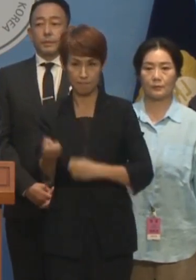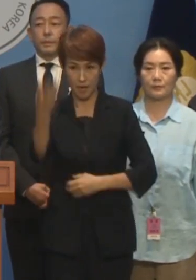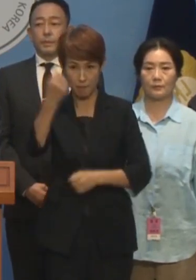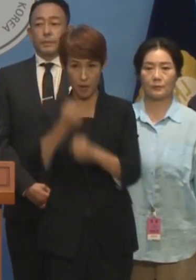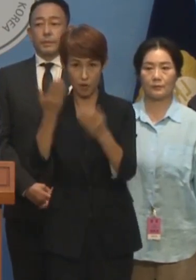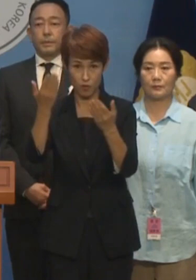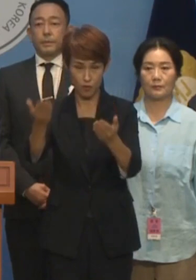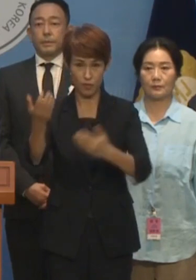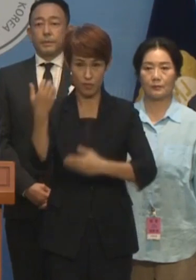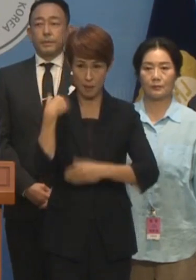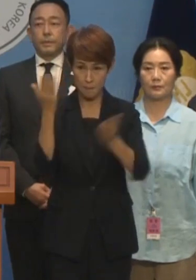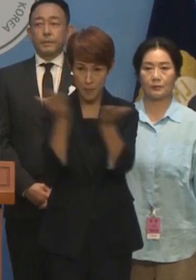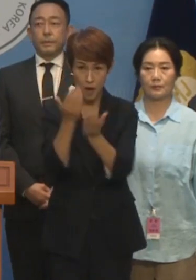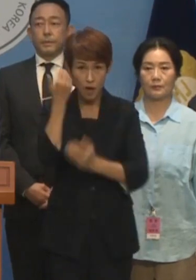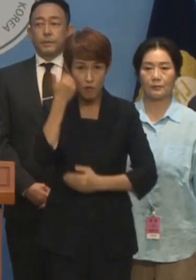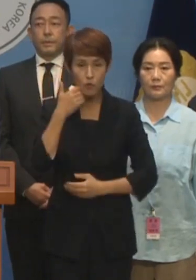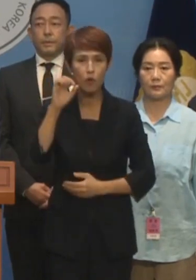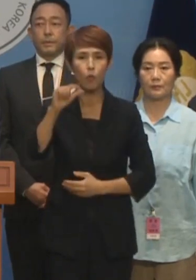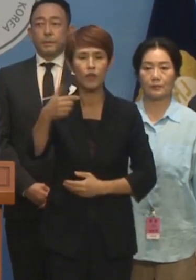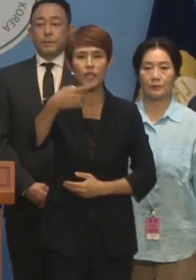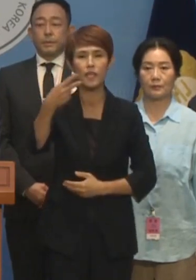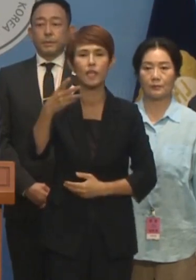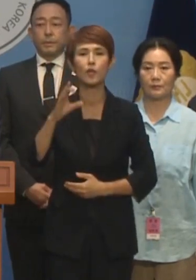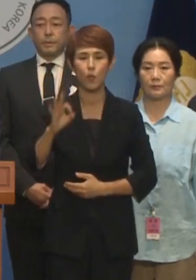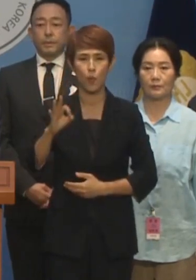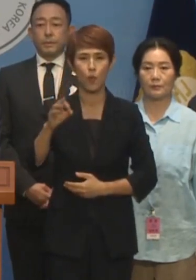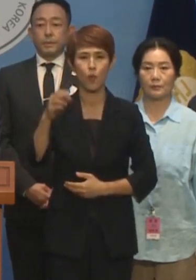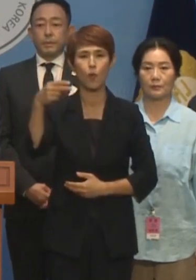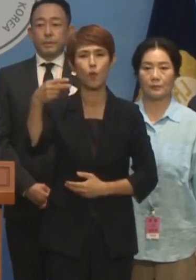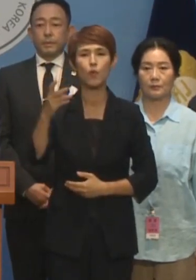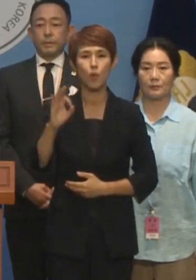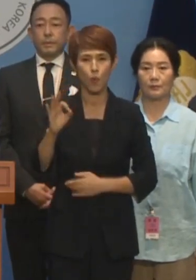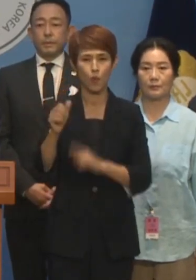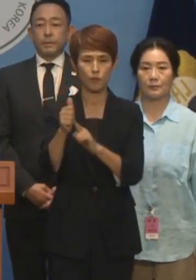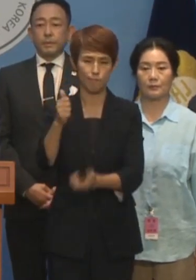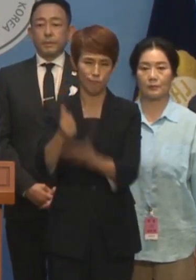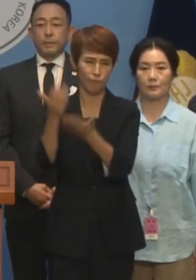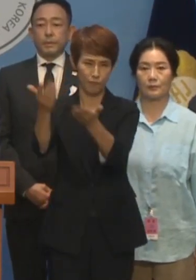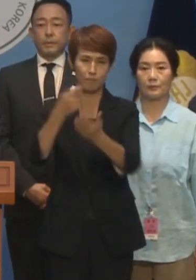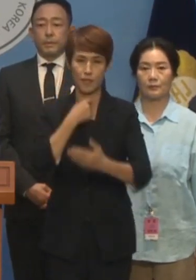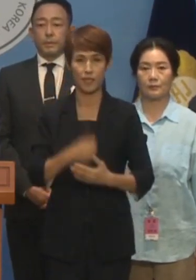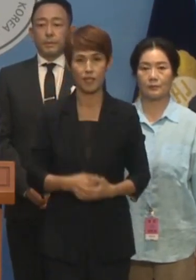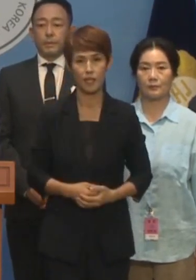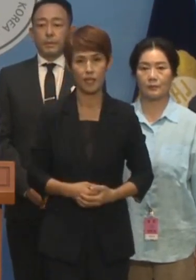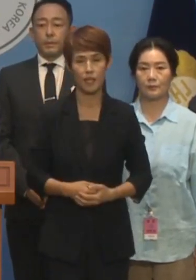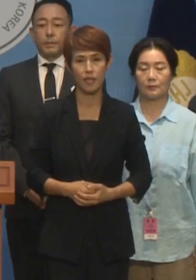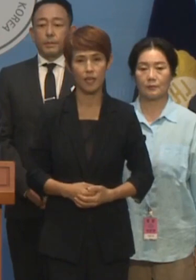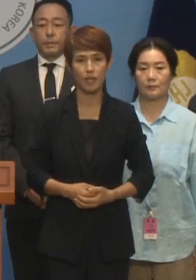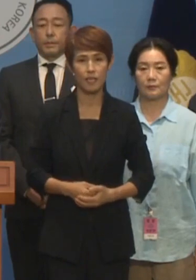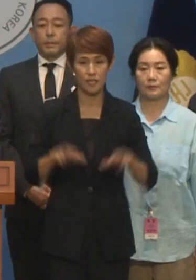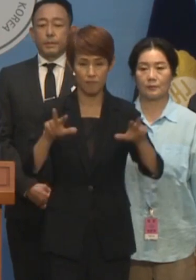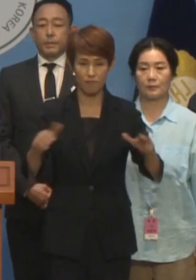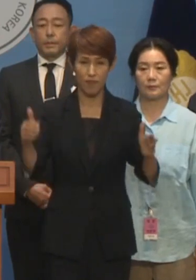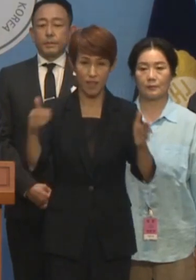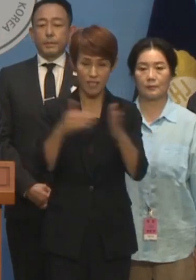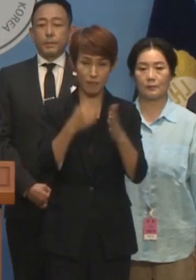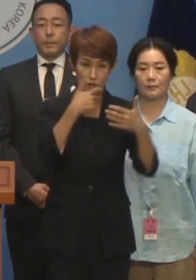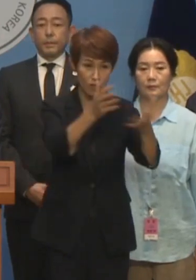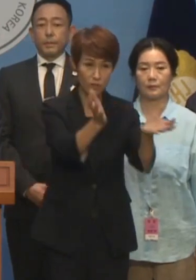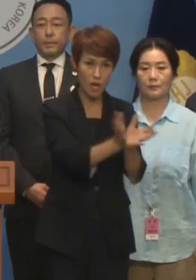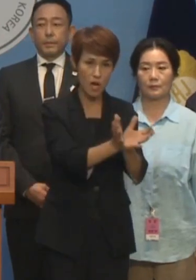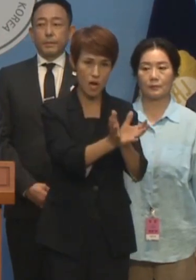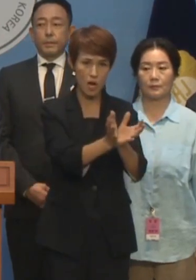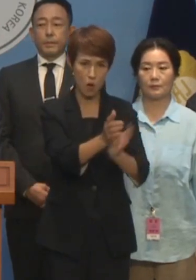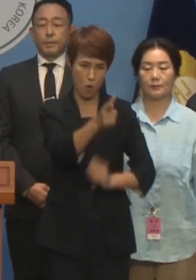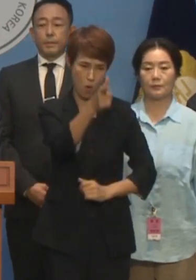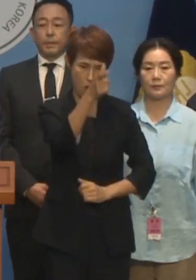적임자로 원희룡 당대표 후보를 강력히 지지합니다. 지난 세월 민주당 정권은